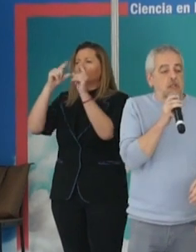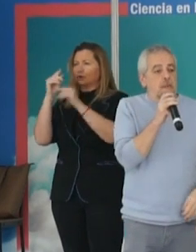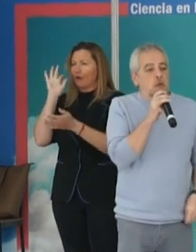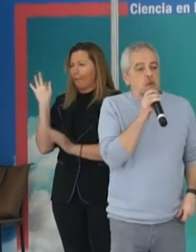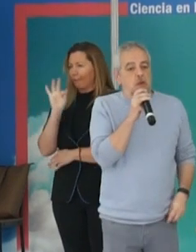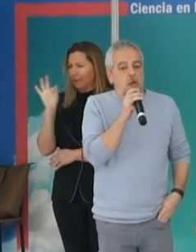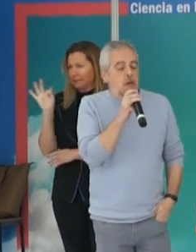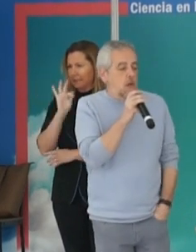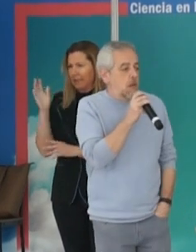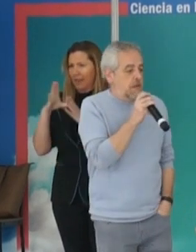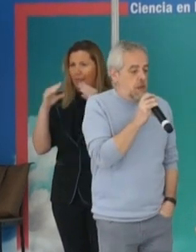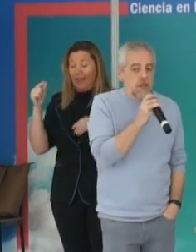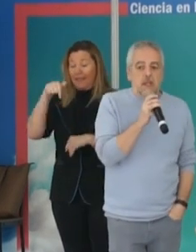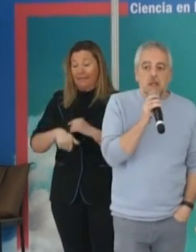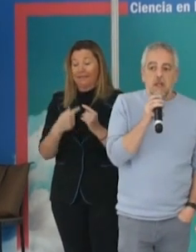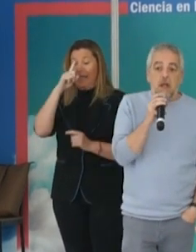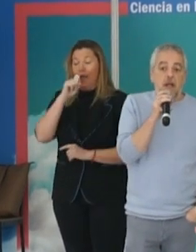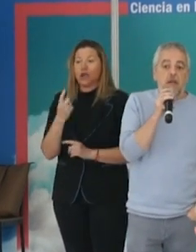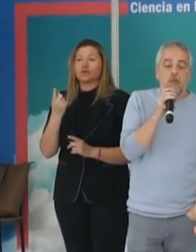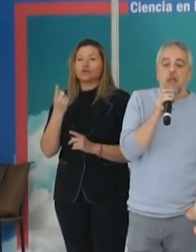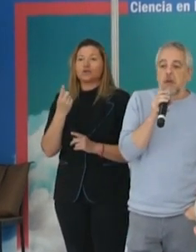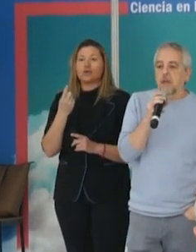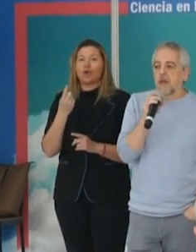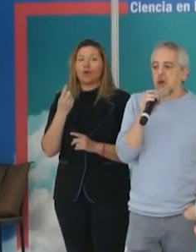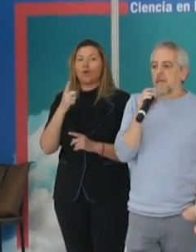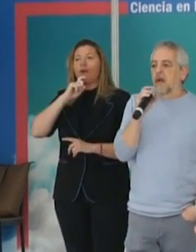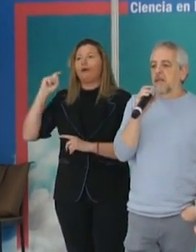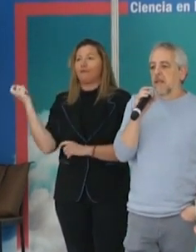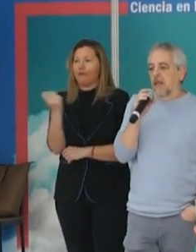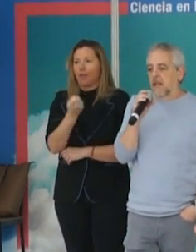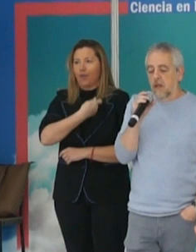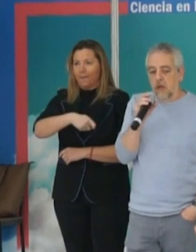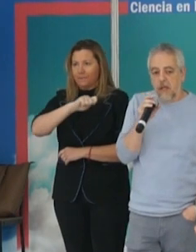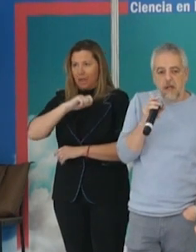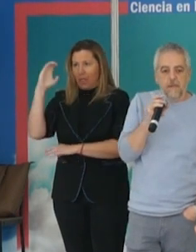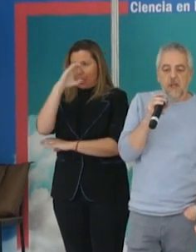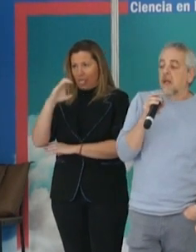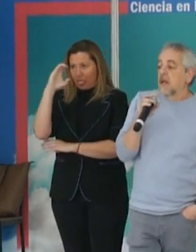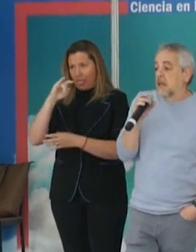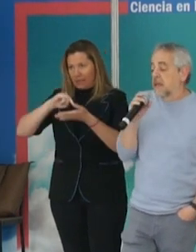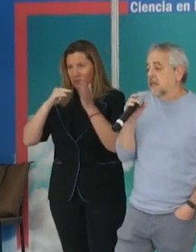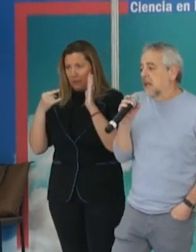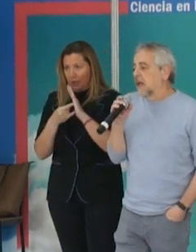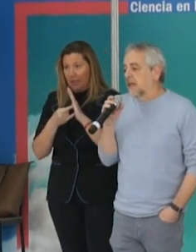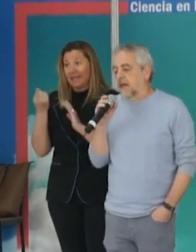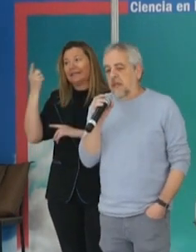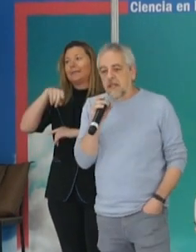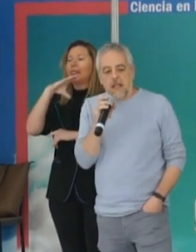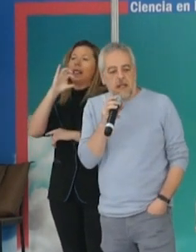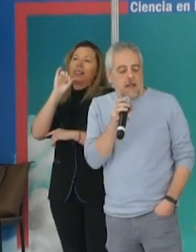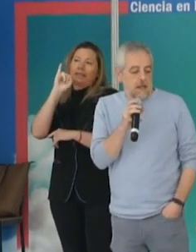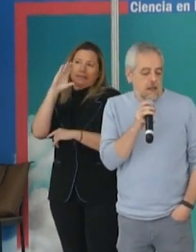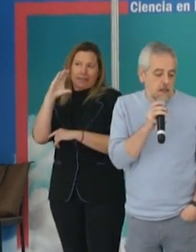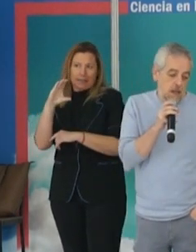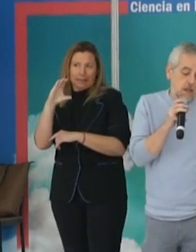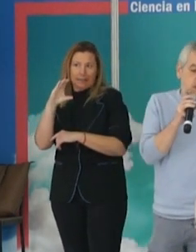además contamos con la colaboración de la Fundación Española para la Ciencia y la Tecnología y del CSIC a través